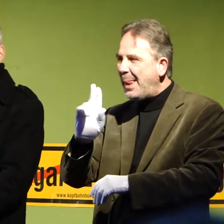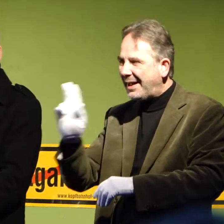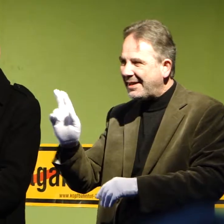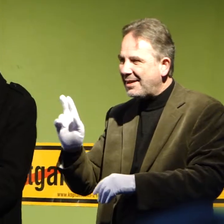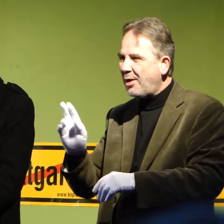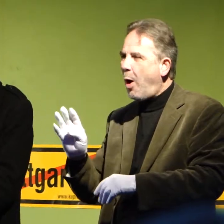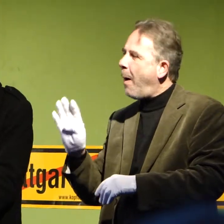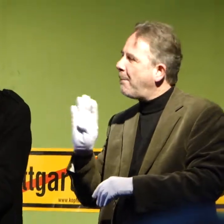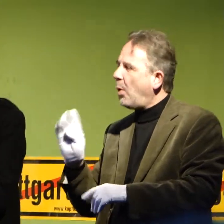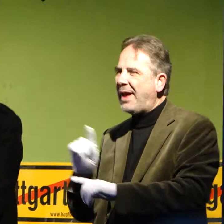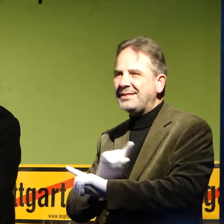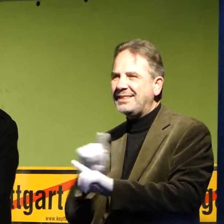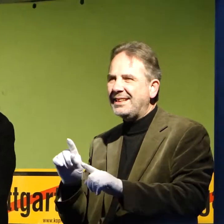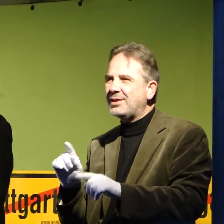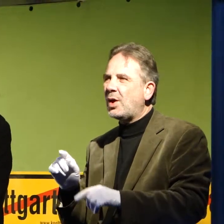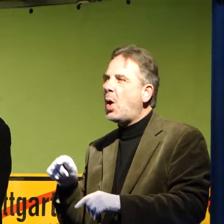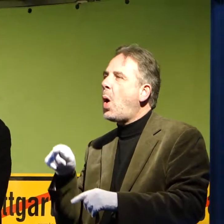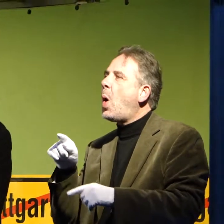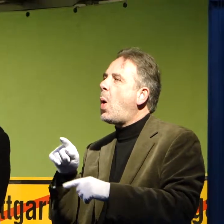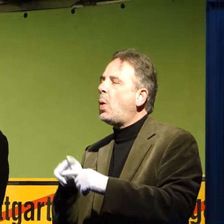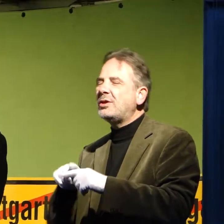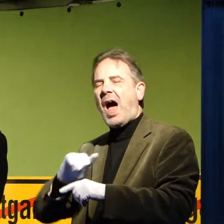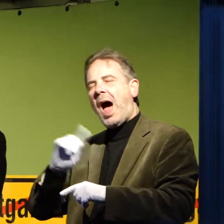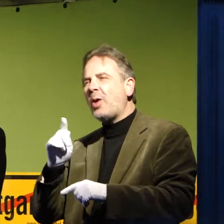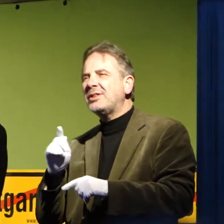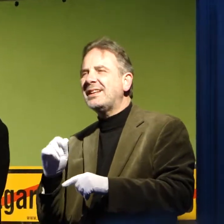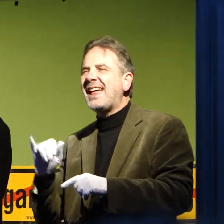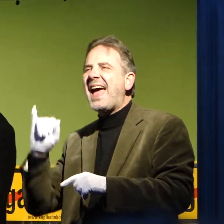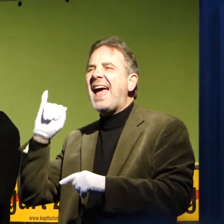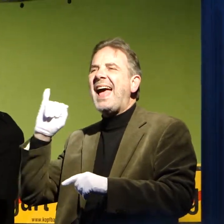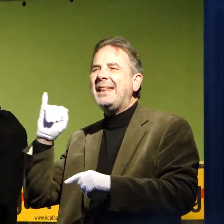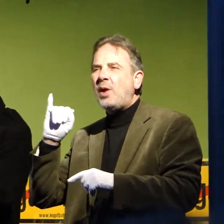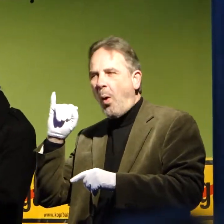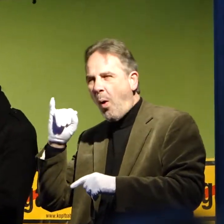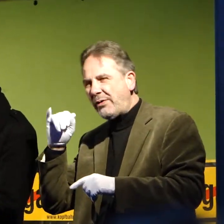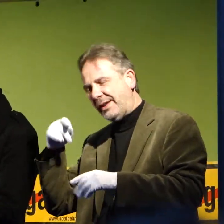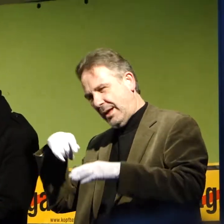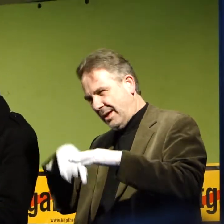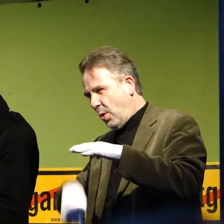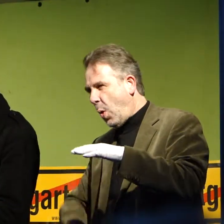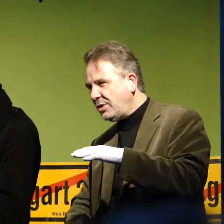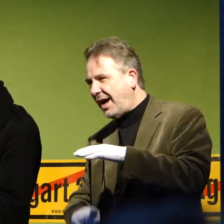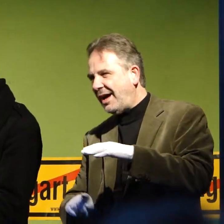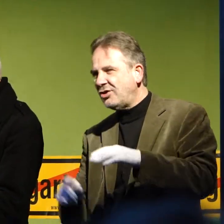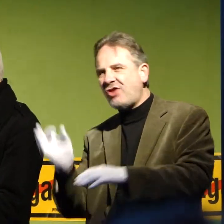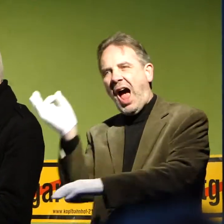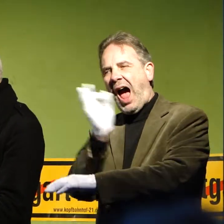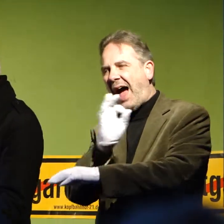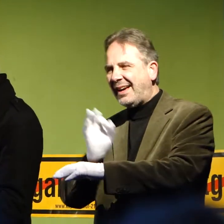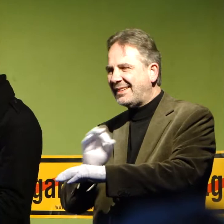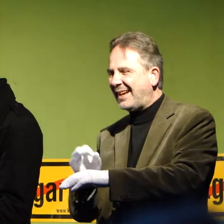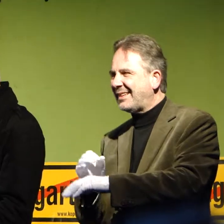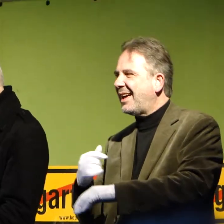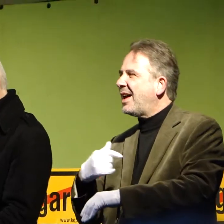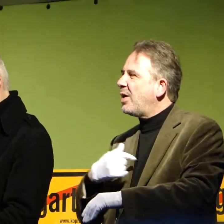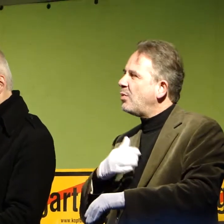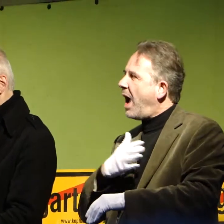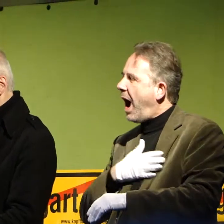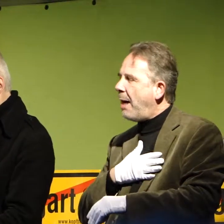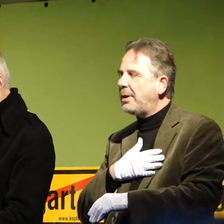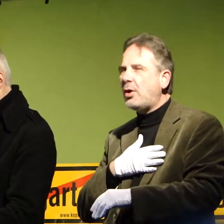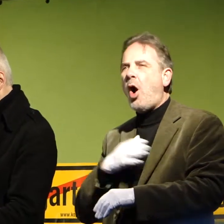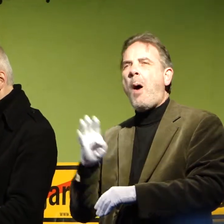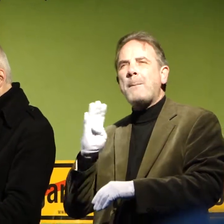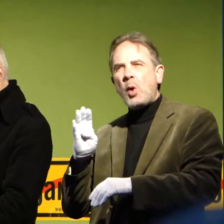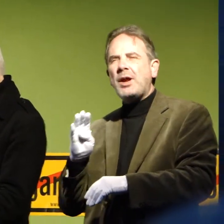und genauso wenig der Architekt des unterirdischen Bahnhofsprojekts. Wir haben alle Grund, Monatz für seinen Bahnhof